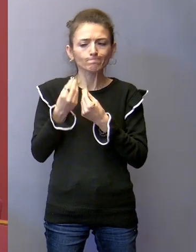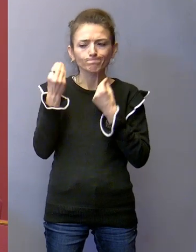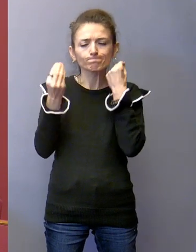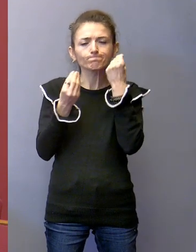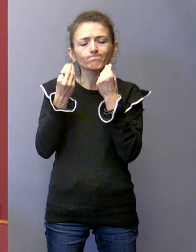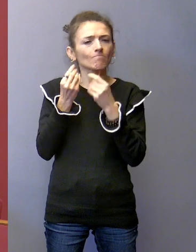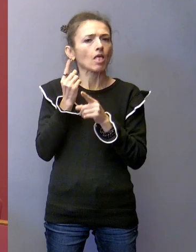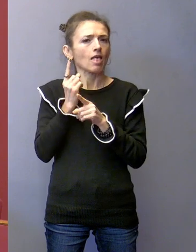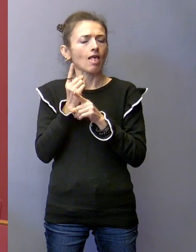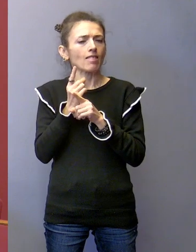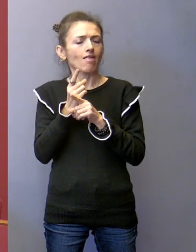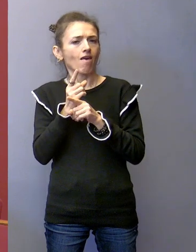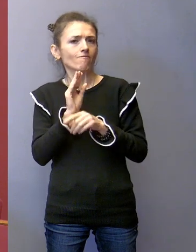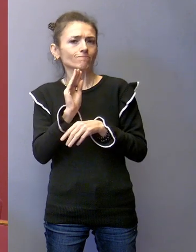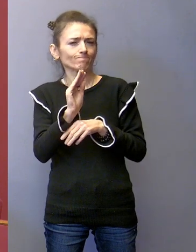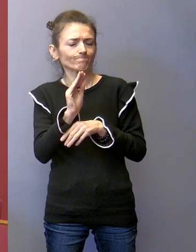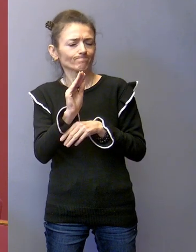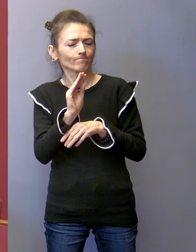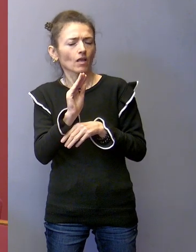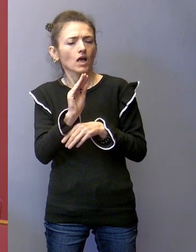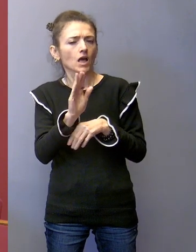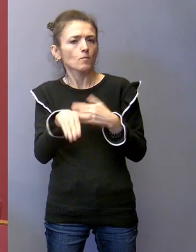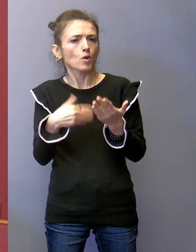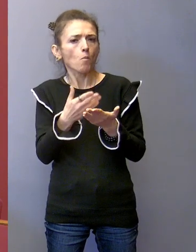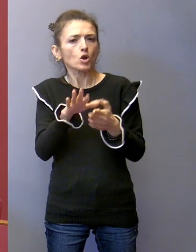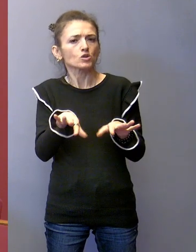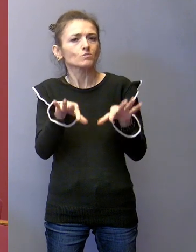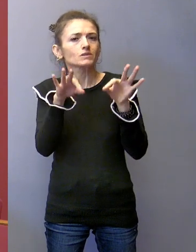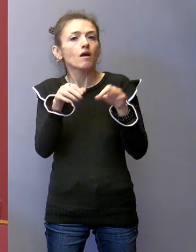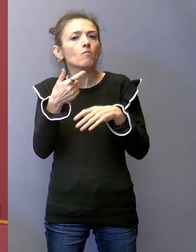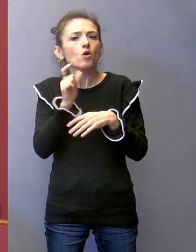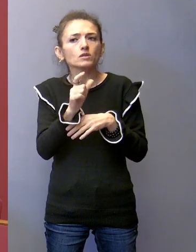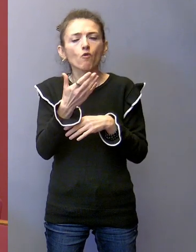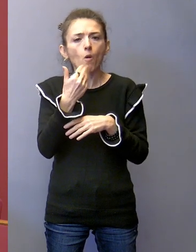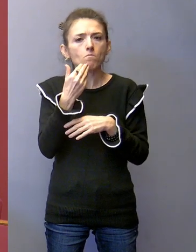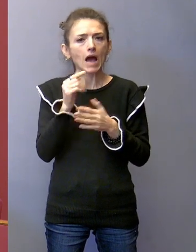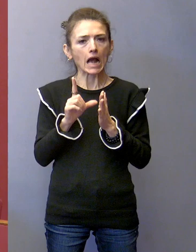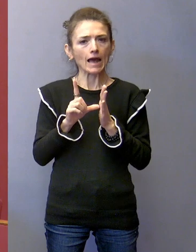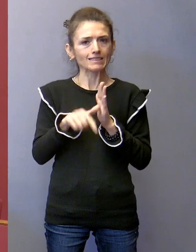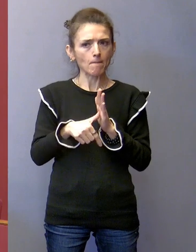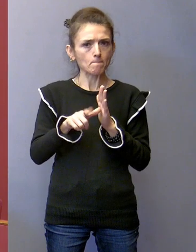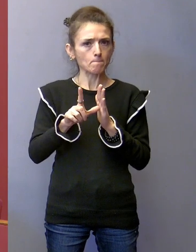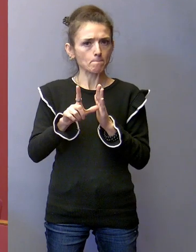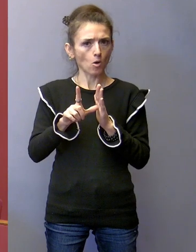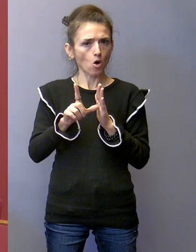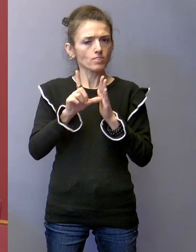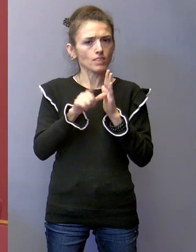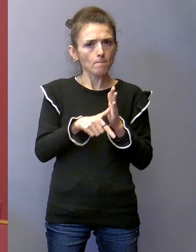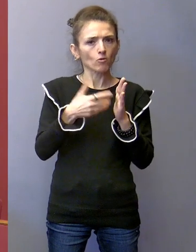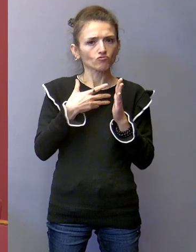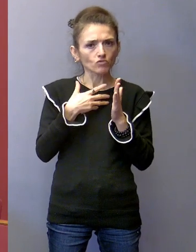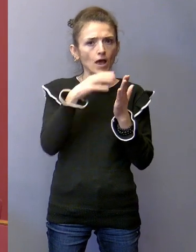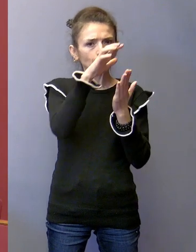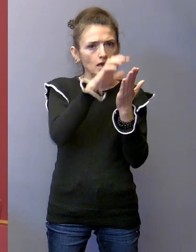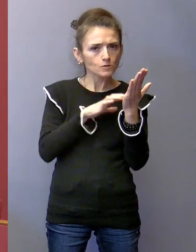porre questa questione di sospensione per mancanza di tempi proprio pratici del potere affrontare meglio al meglio tutti i punti specifici